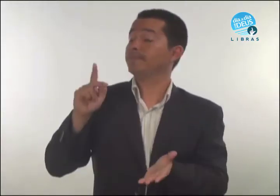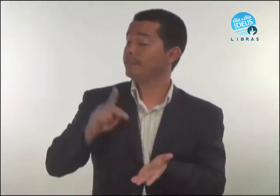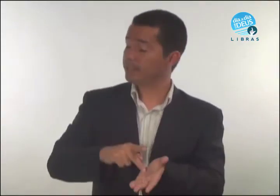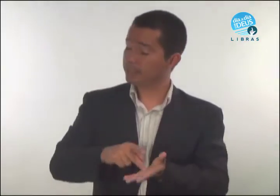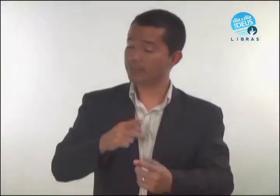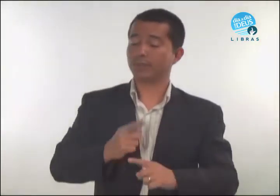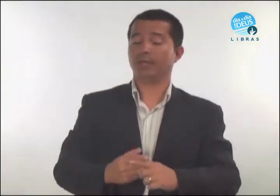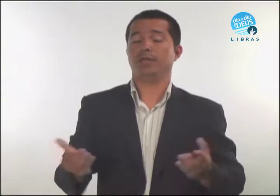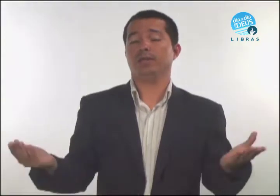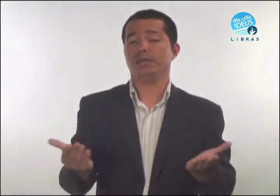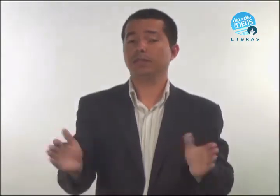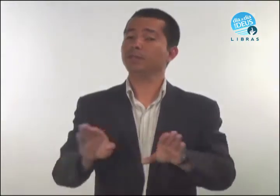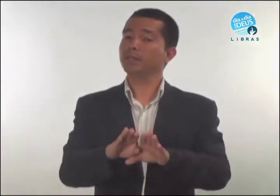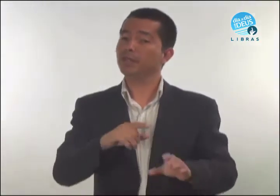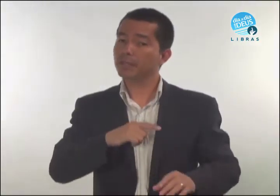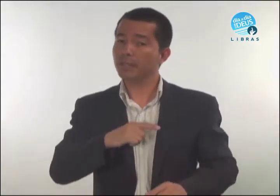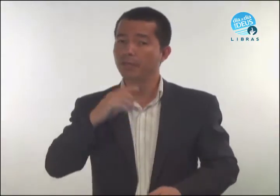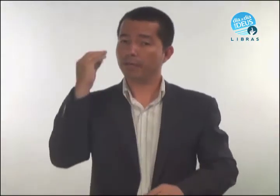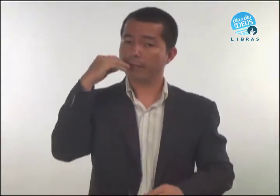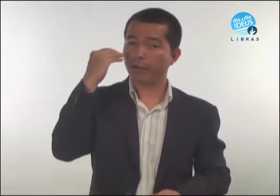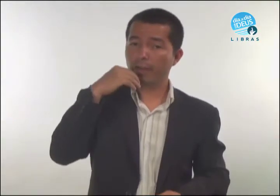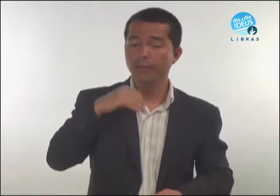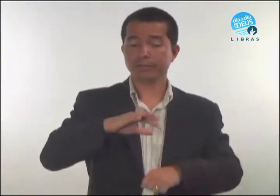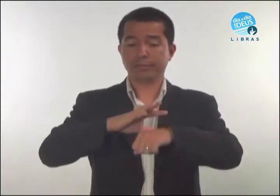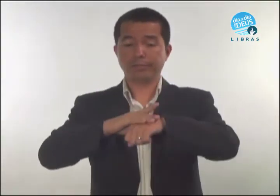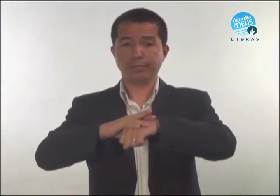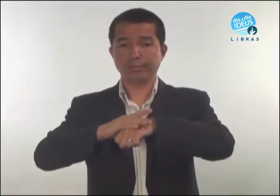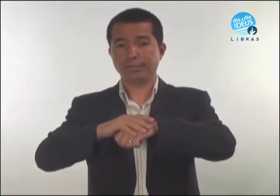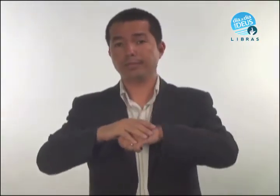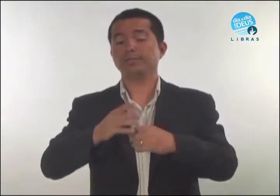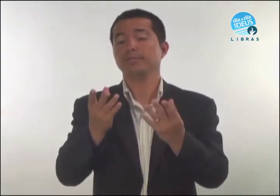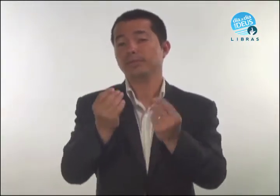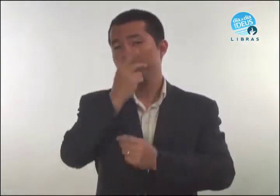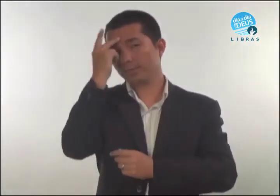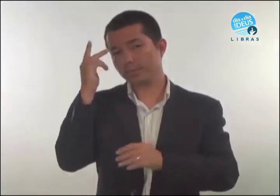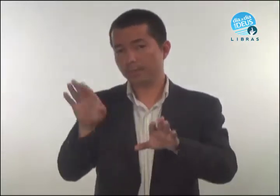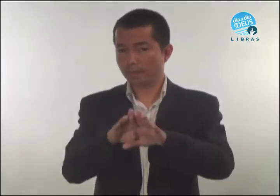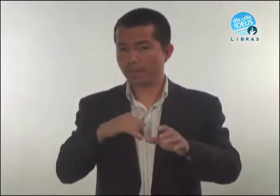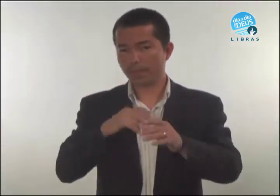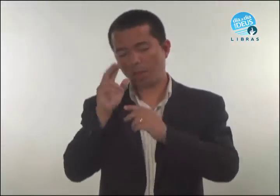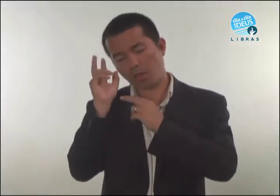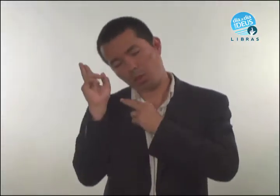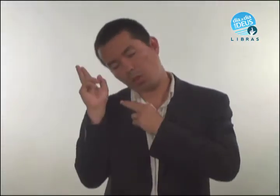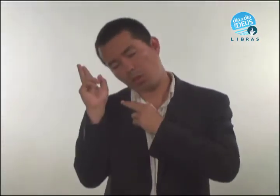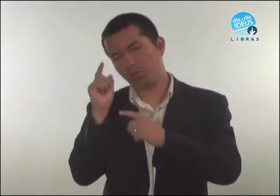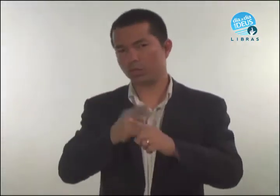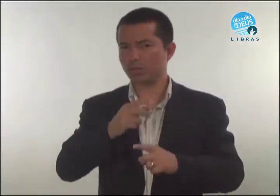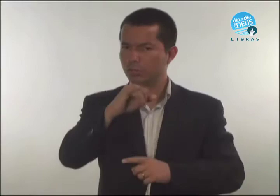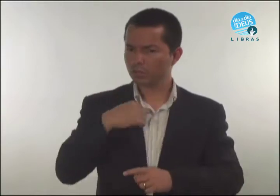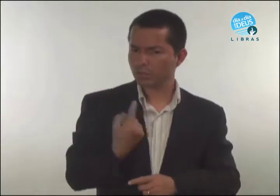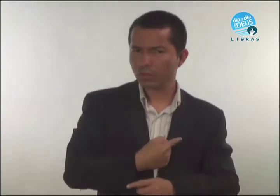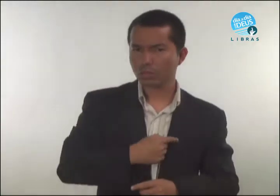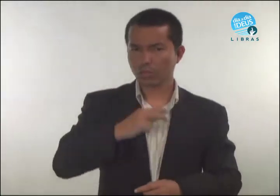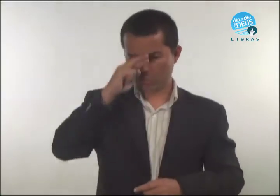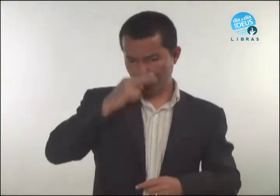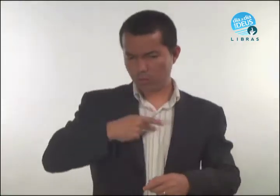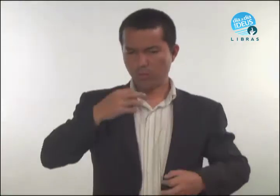muitos fracos e doentes, e não poucos que dormem. Porque se nos julgássemos a nós mesmos, não